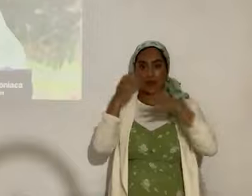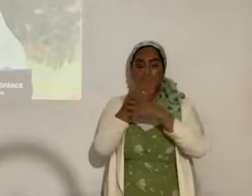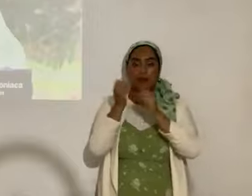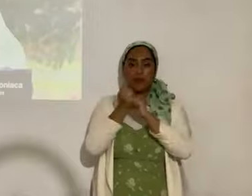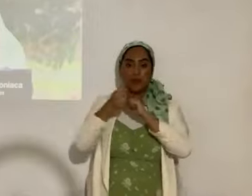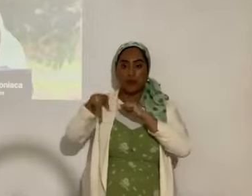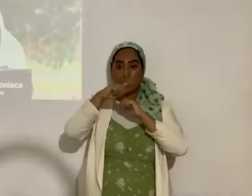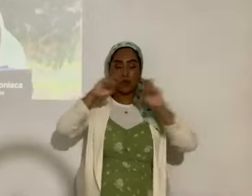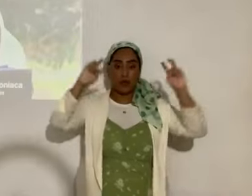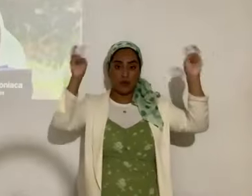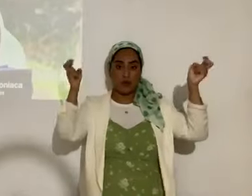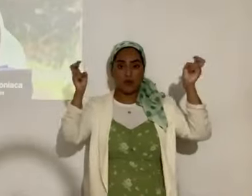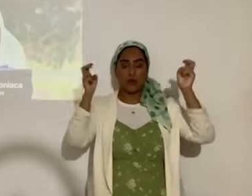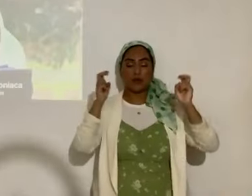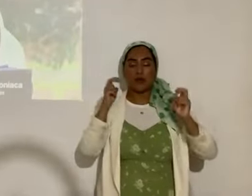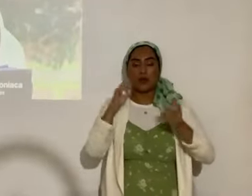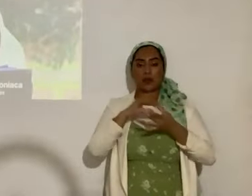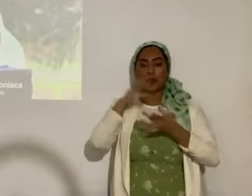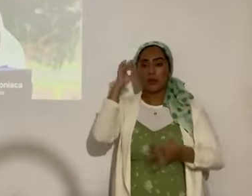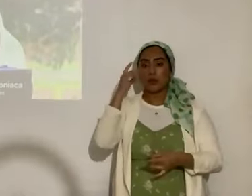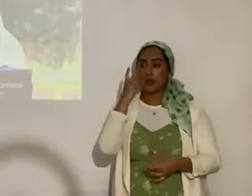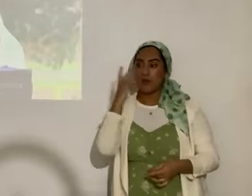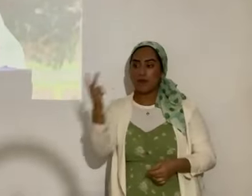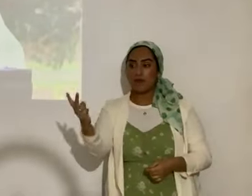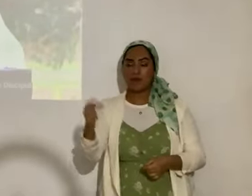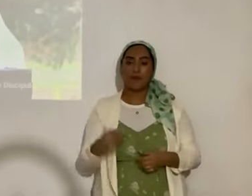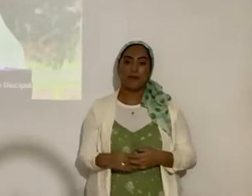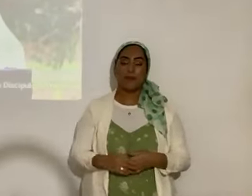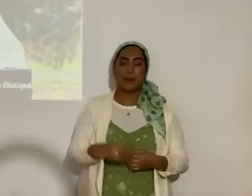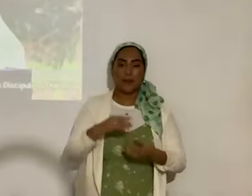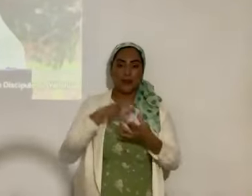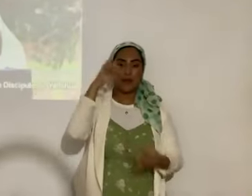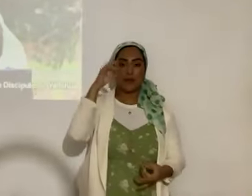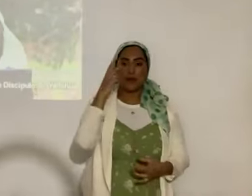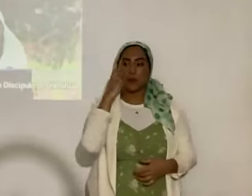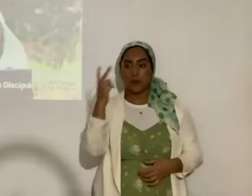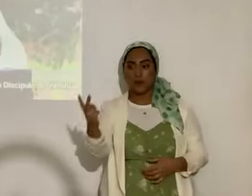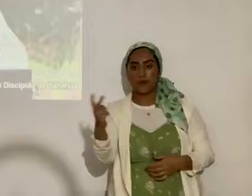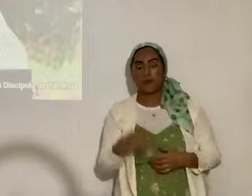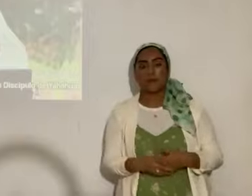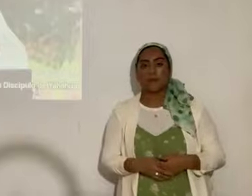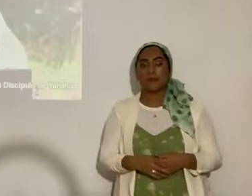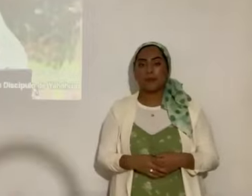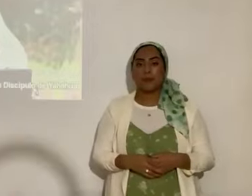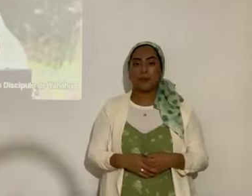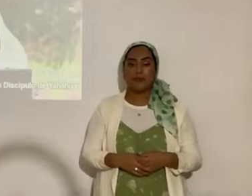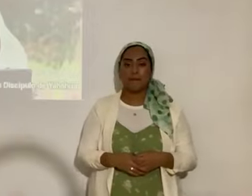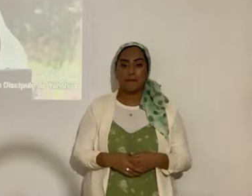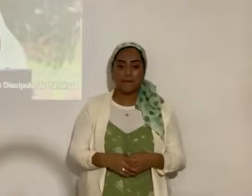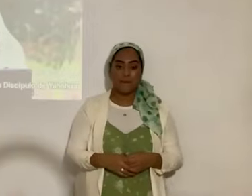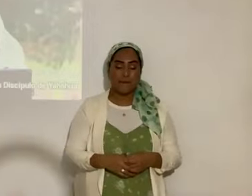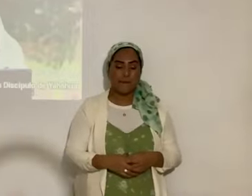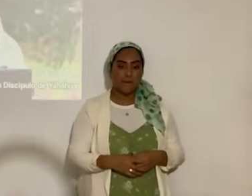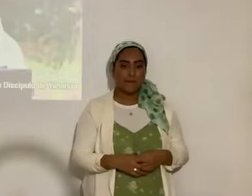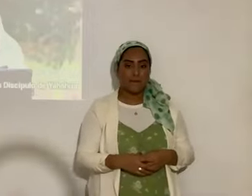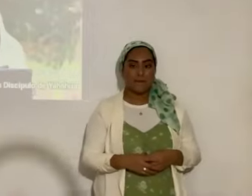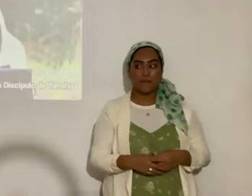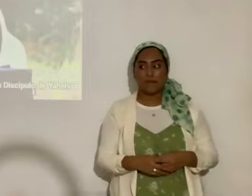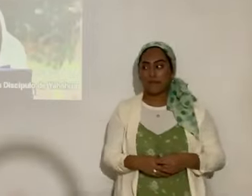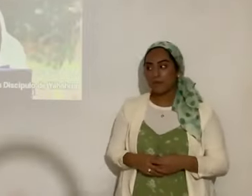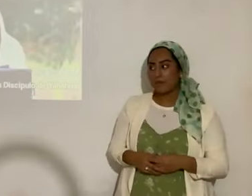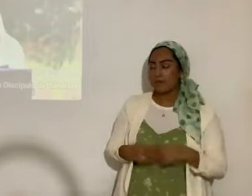voy a compartir Se titula ojos espirituales Aleluya ojos espirituales y bueno vamos a hacer Pues realmente